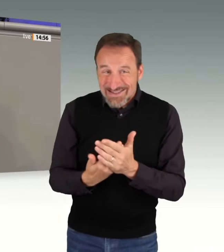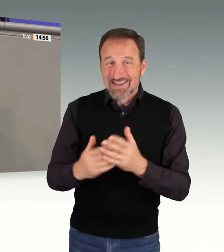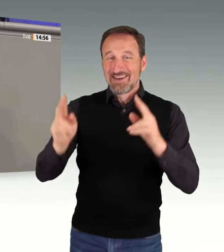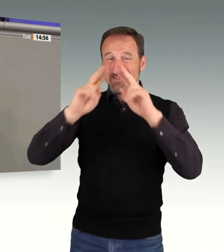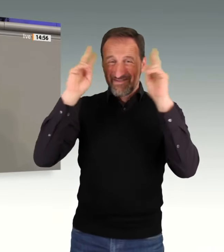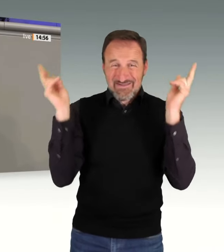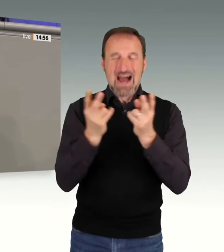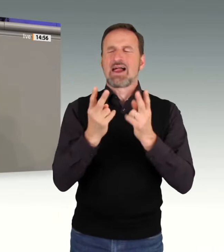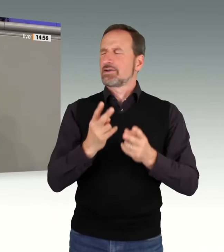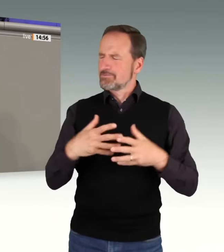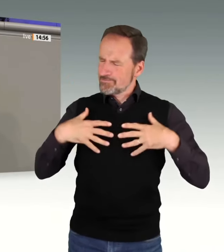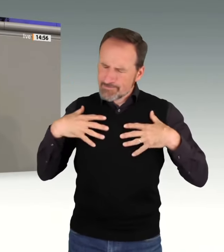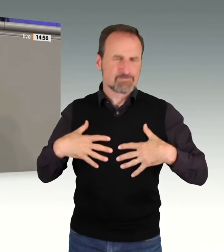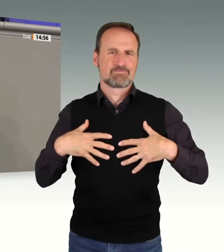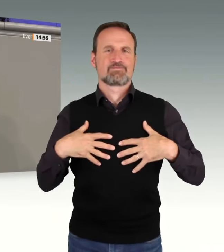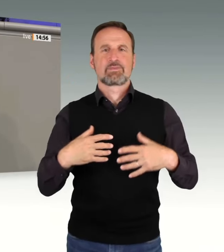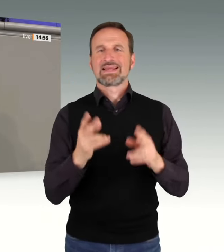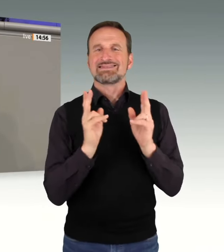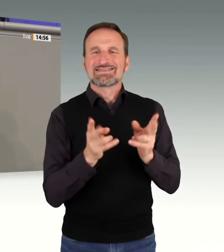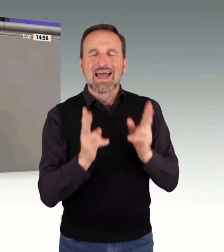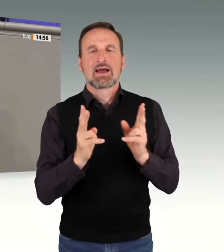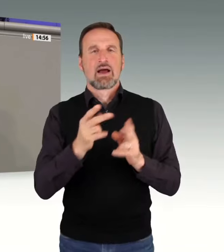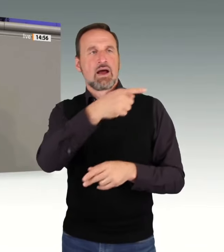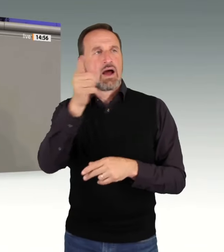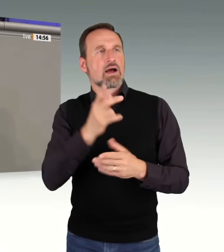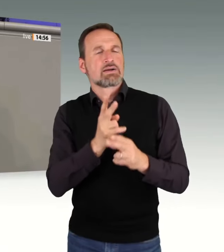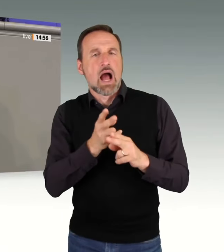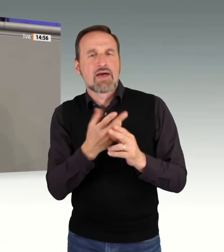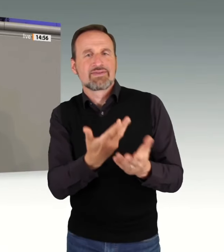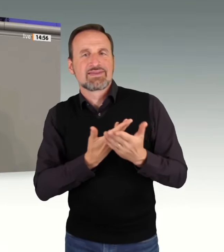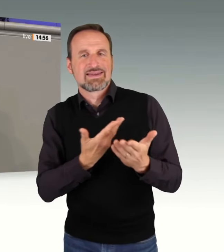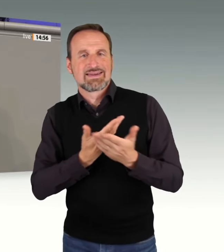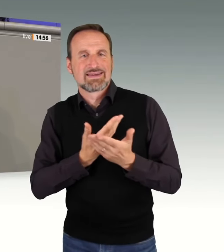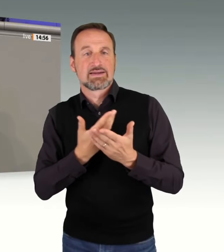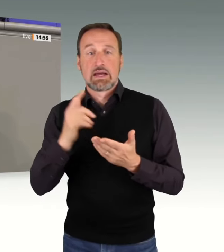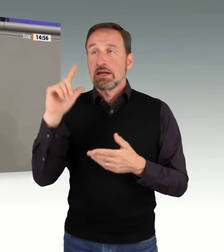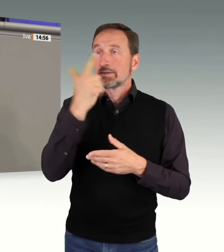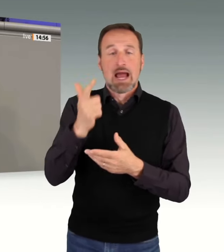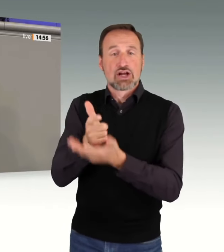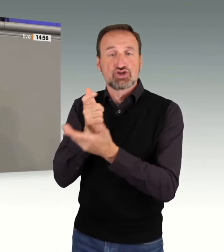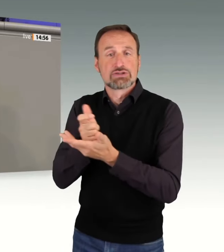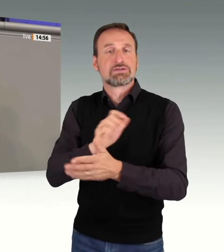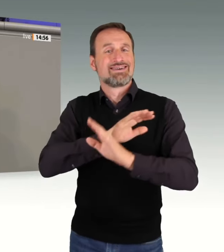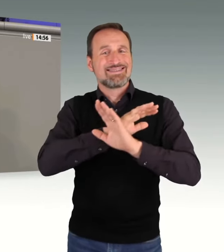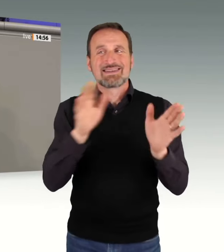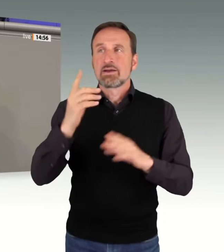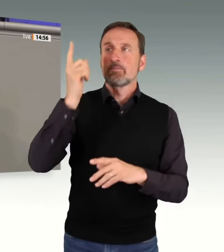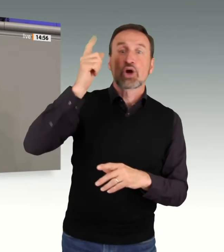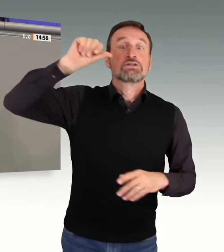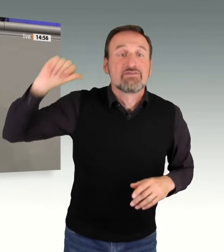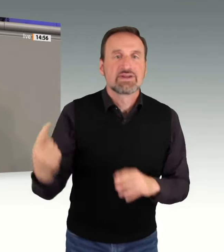dank dem Sie und Ihre Nachbarn seit Jahrzehnten leben ohne Gefahr, dass jemand